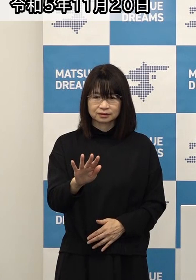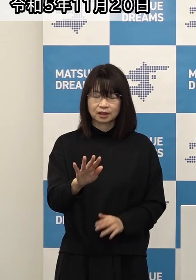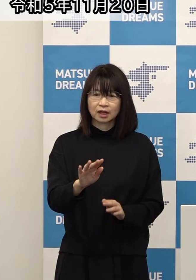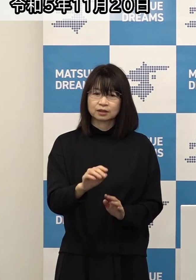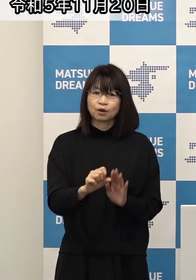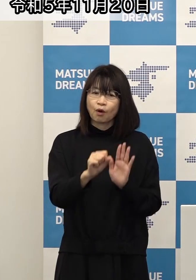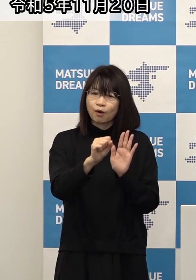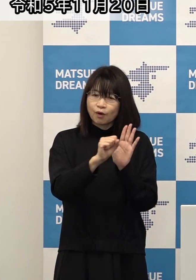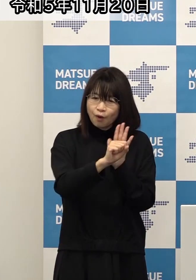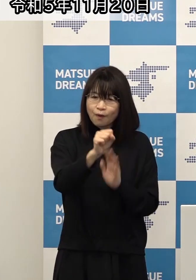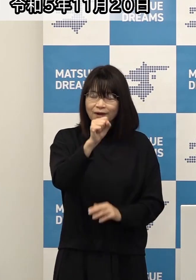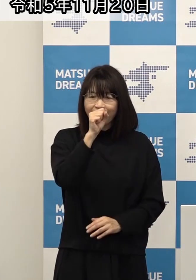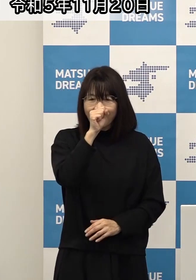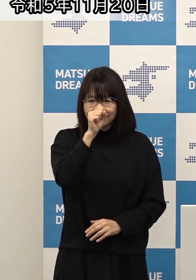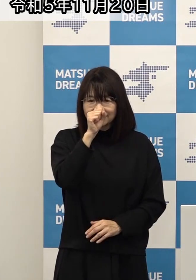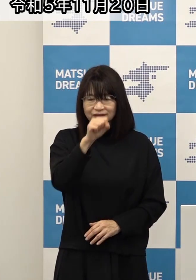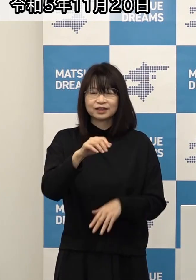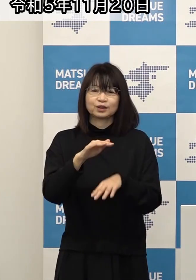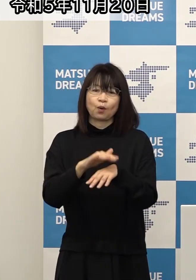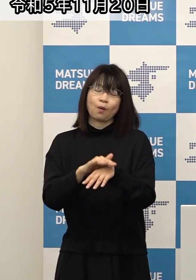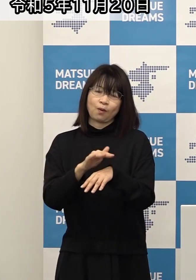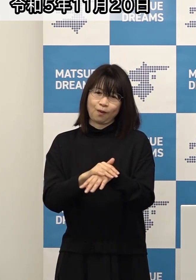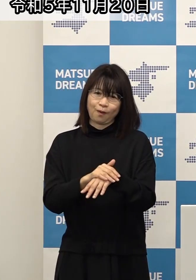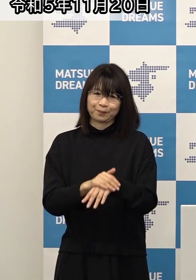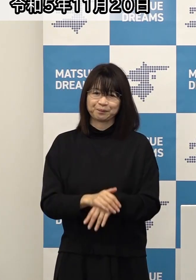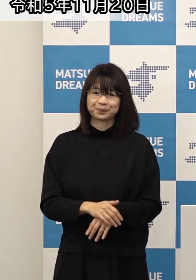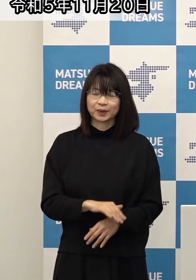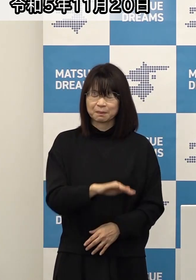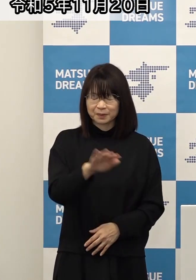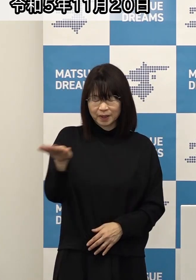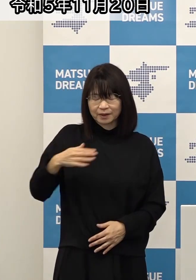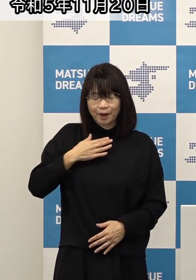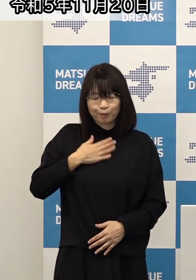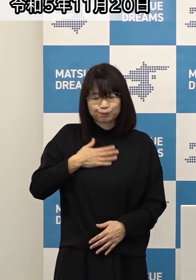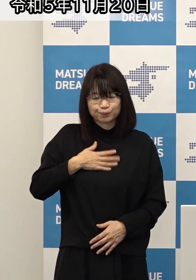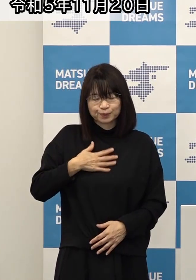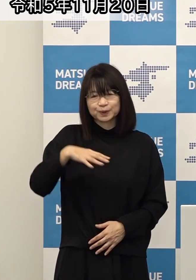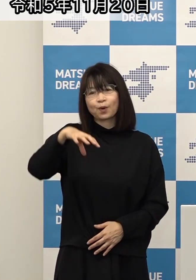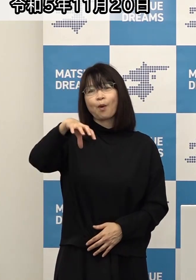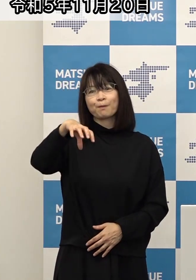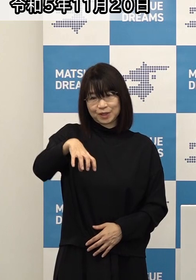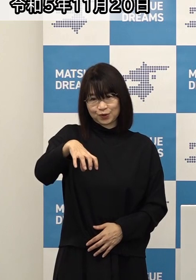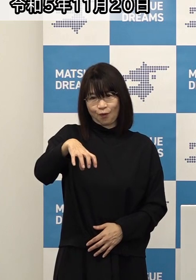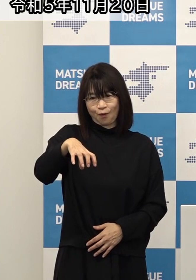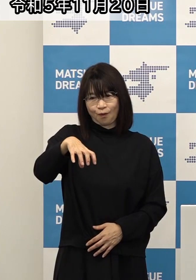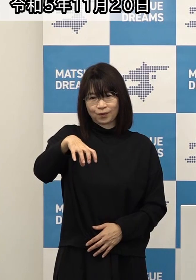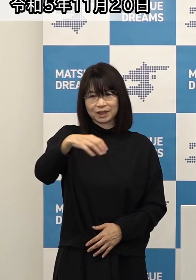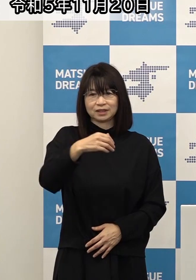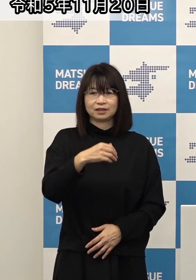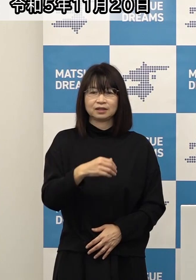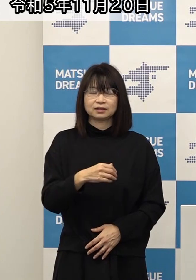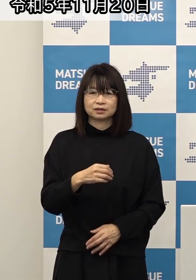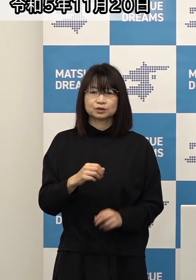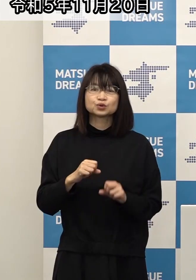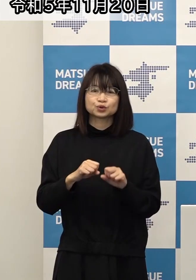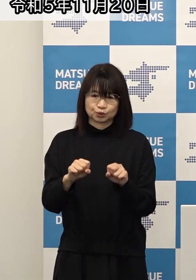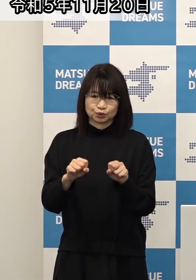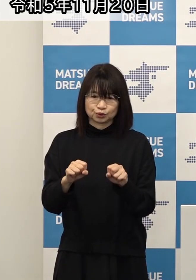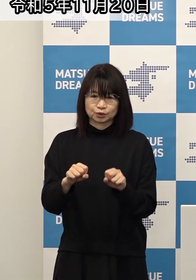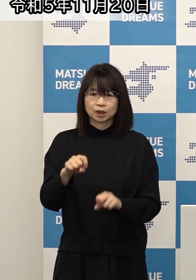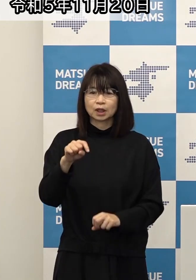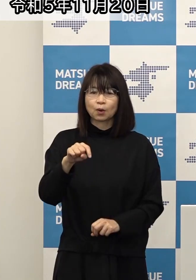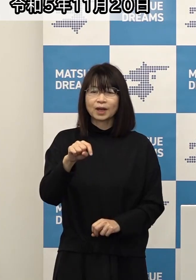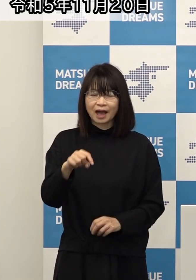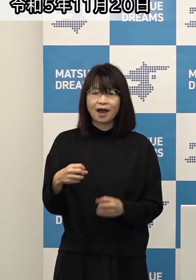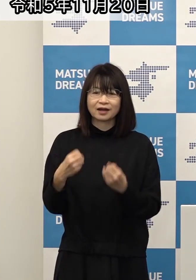の憩いの場であったり集いの場にしていくという、利活用をしっかり取り組んでいくのがですね、この新庁